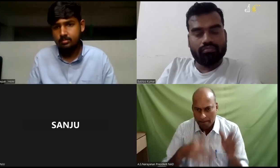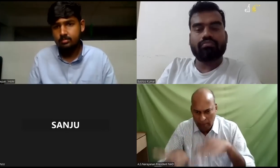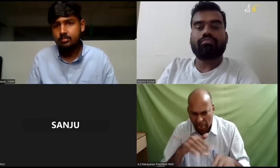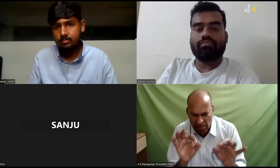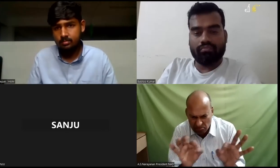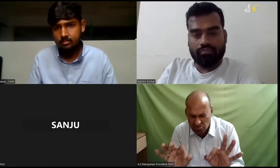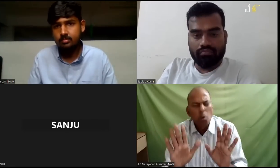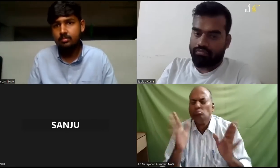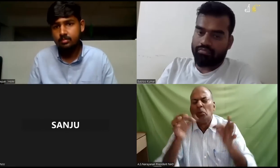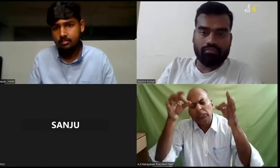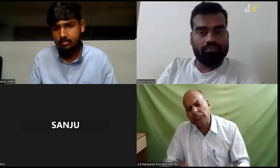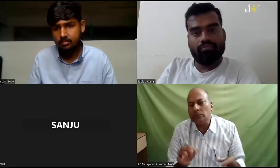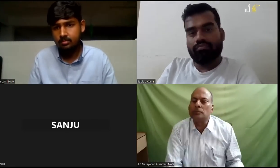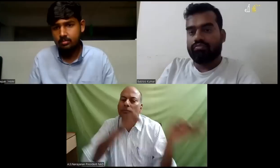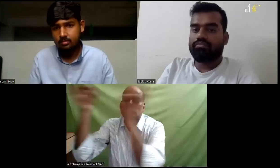కష్టమా ఎందుకంటే